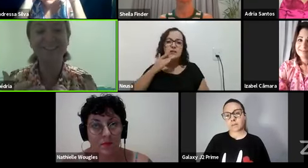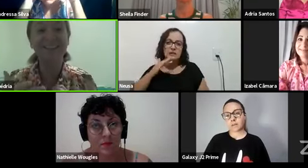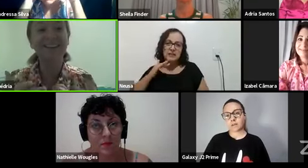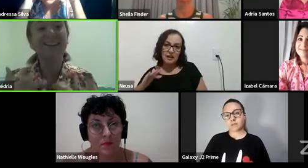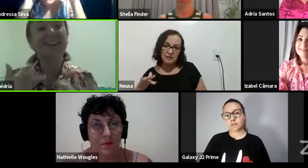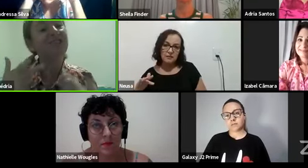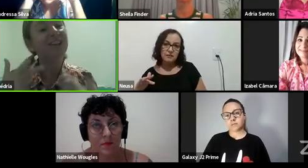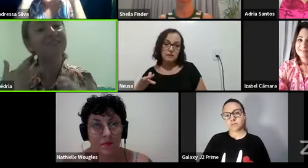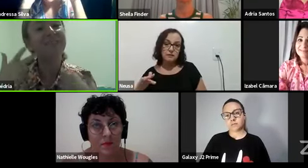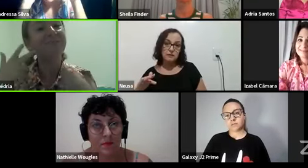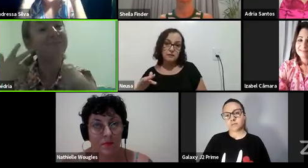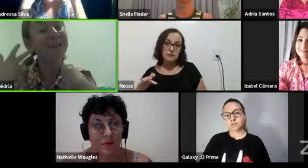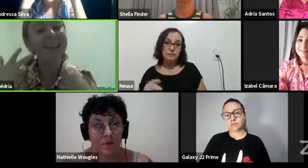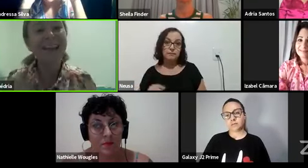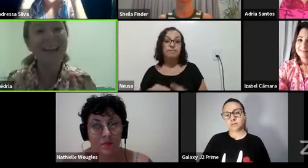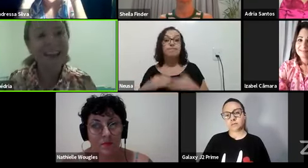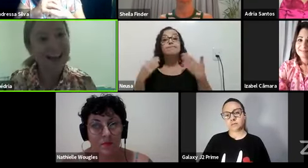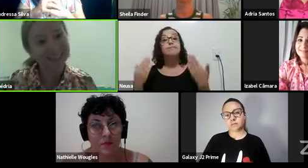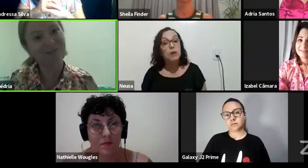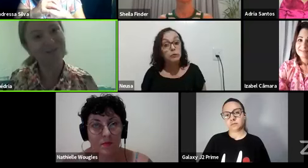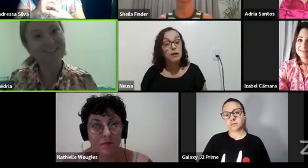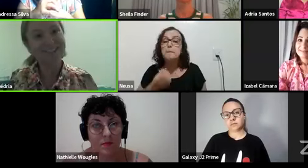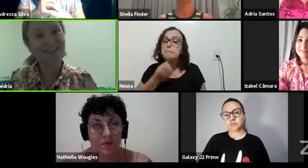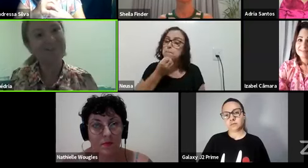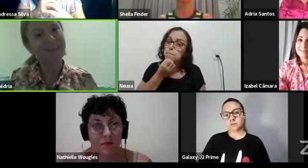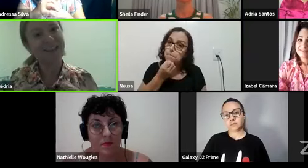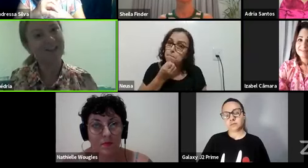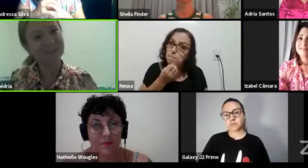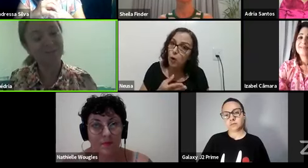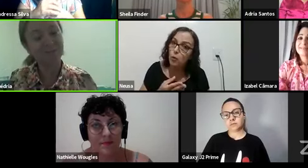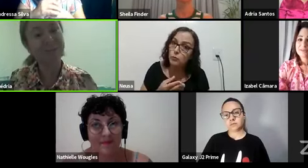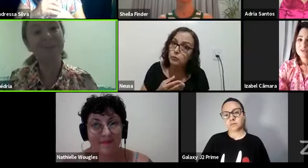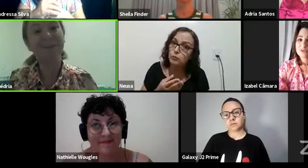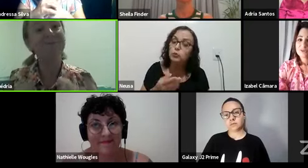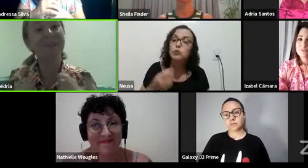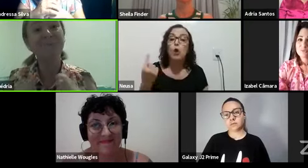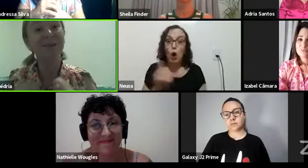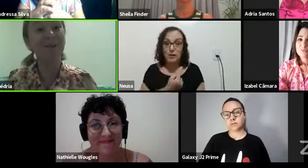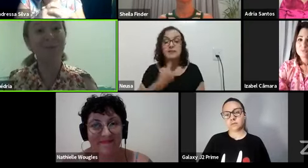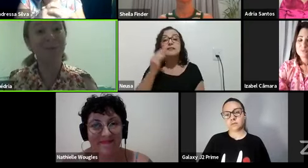da infância. E, gente, faz um bem danado saber